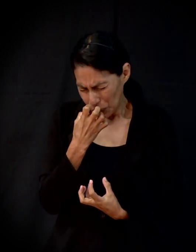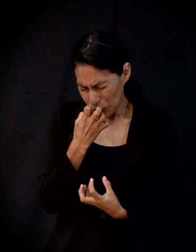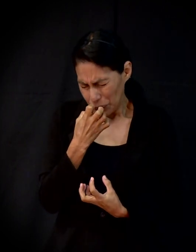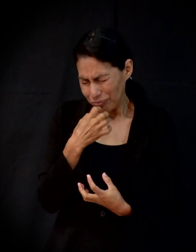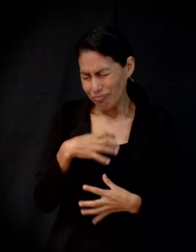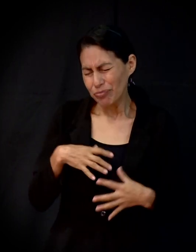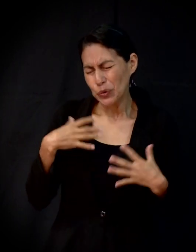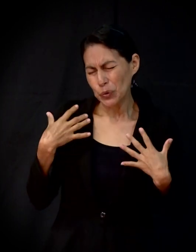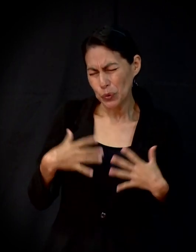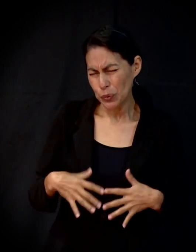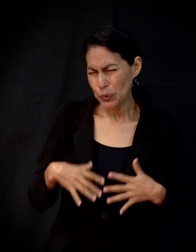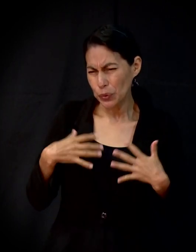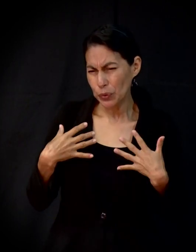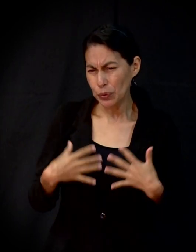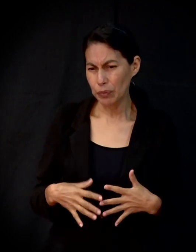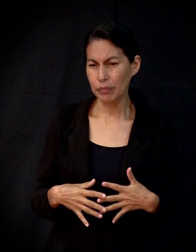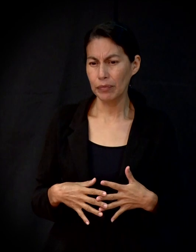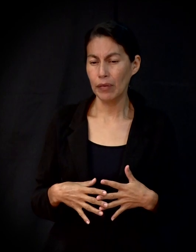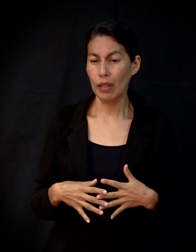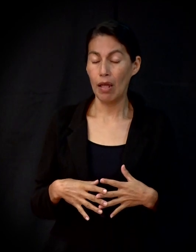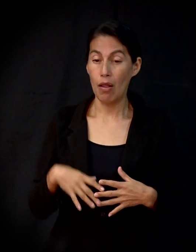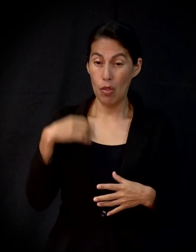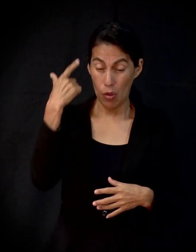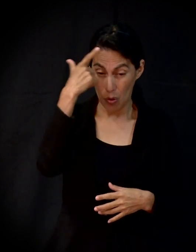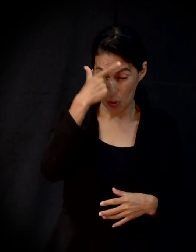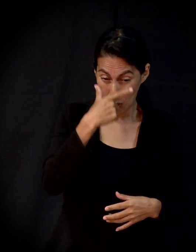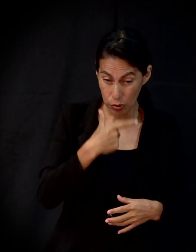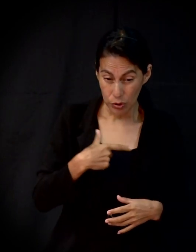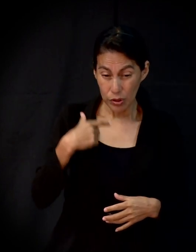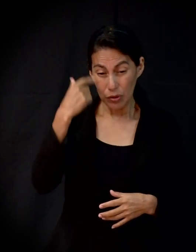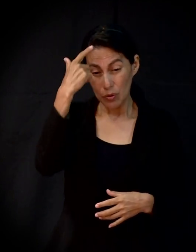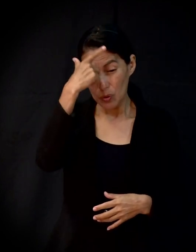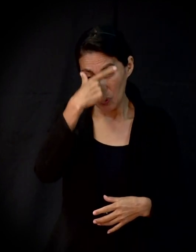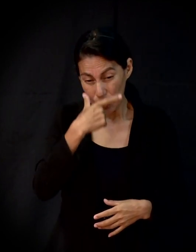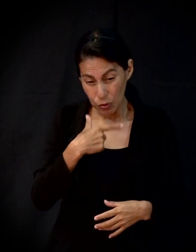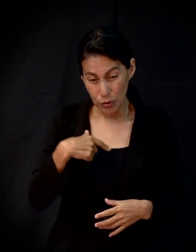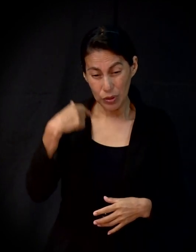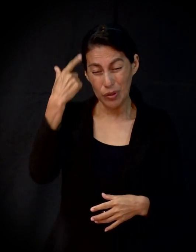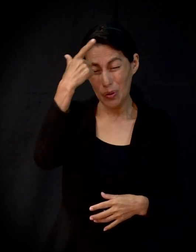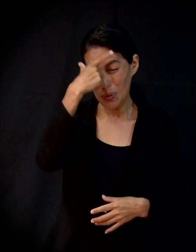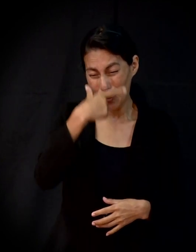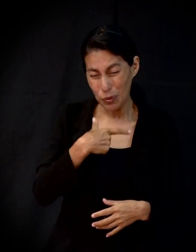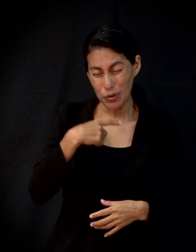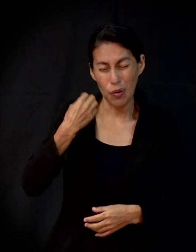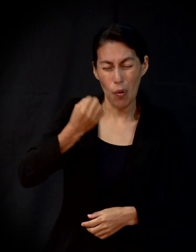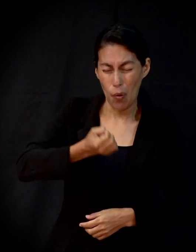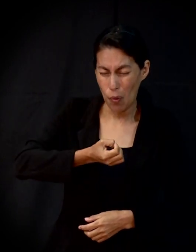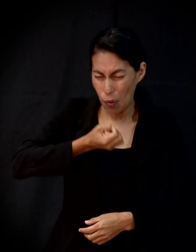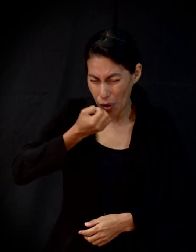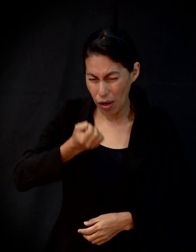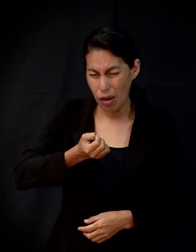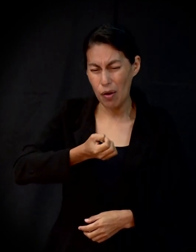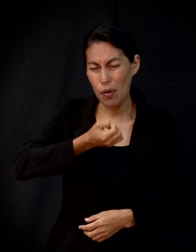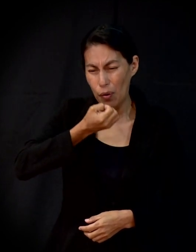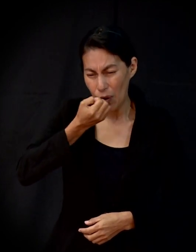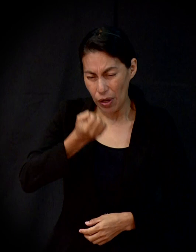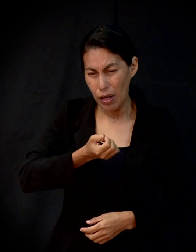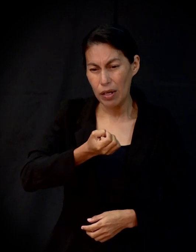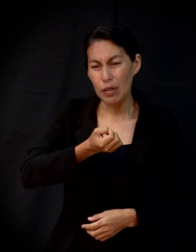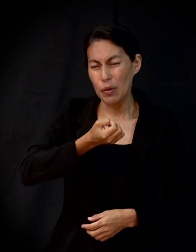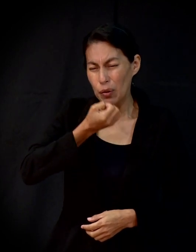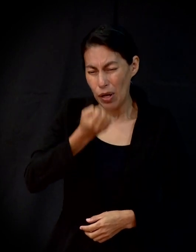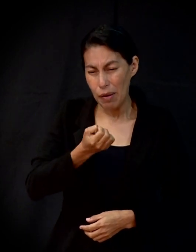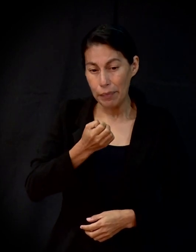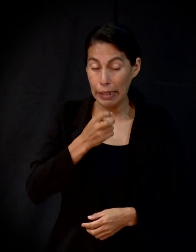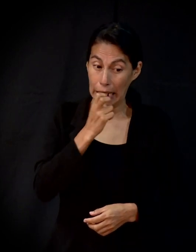pero muy triste. Y como todas las noches, nosotros orábamos. Pero esa